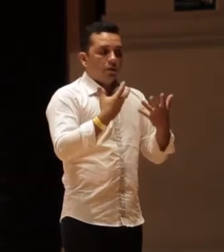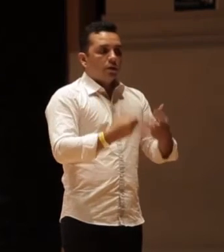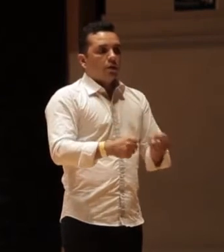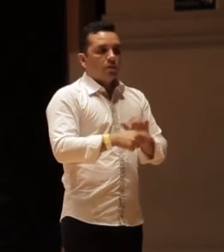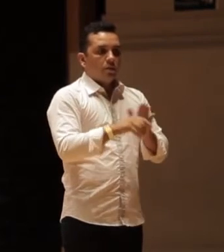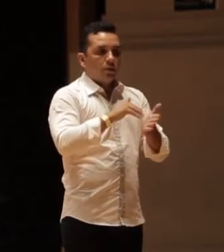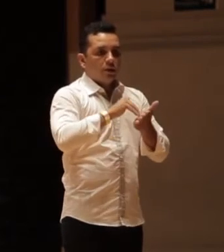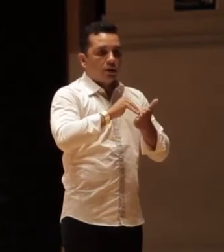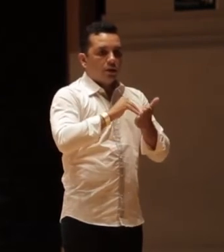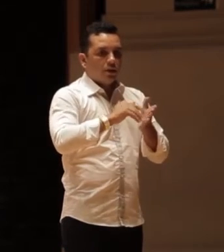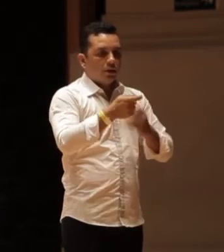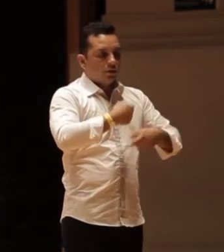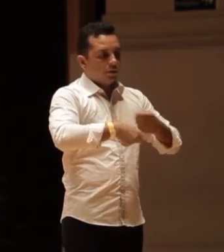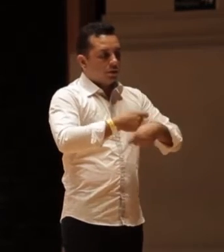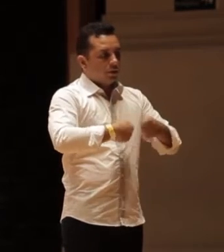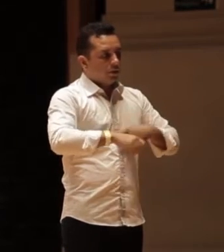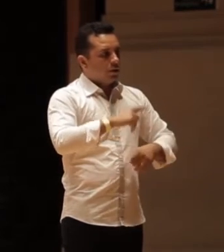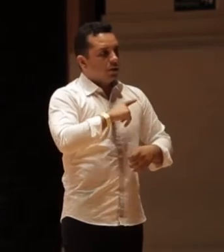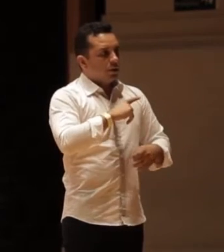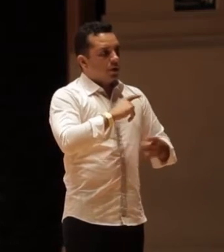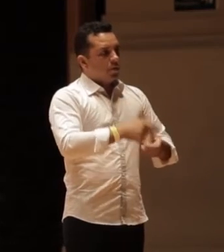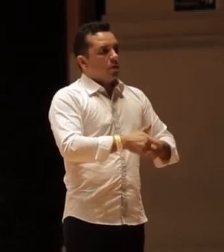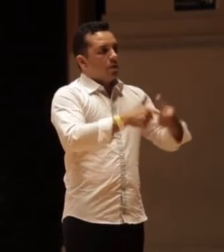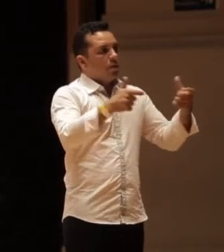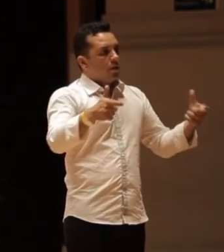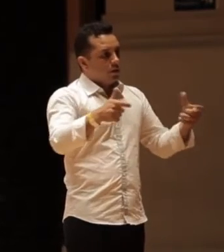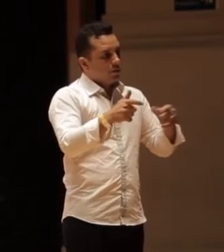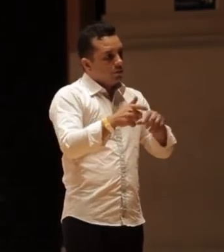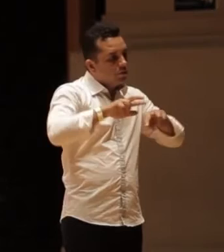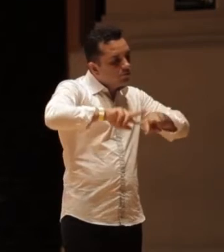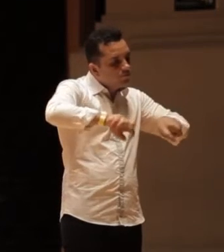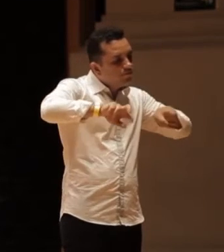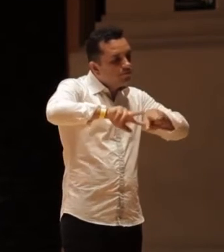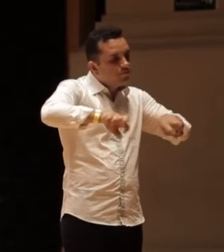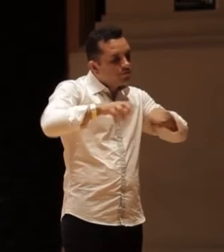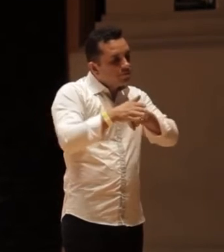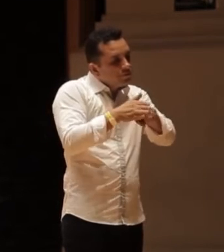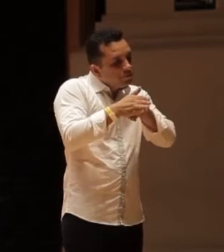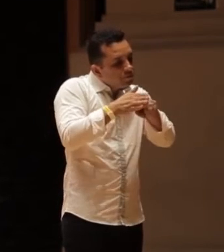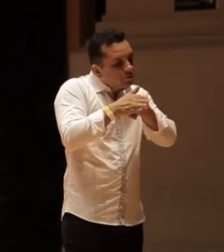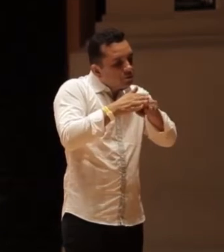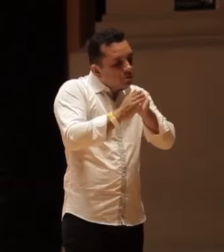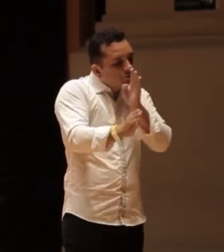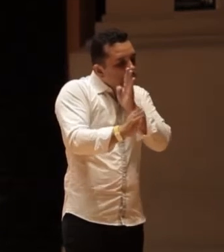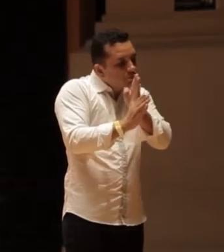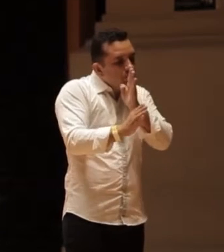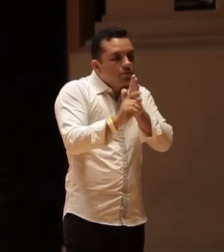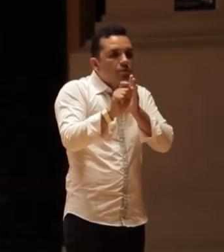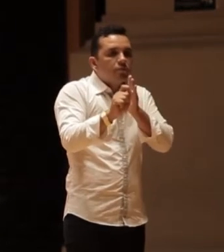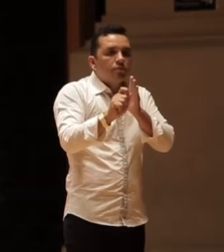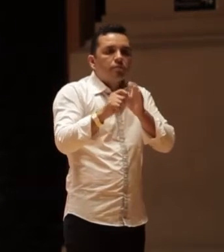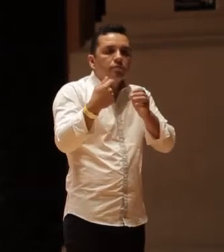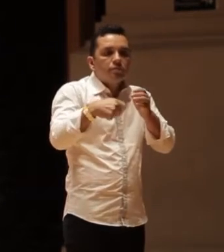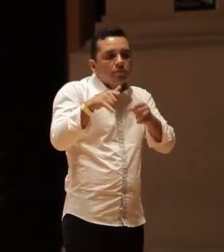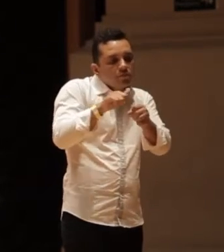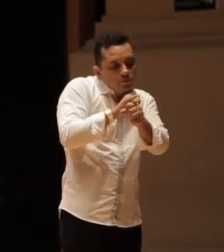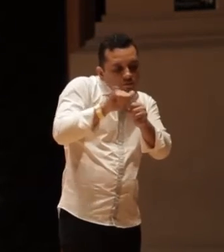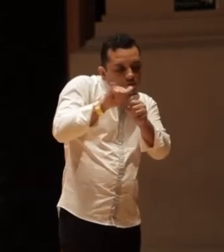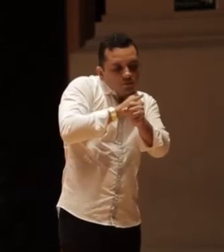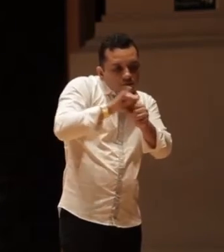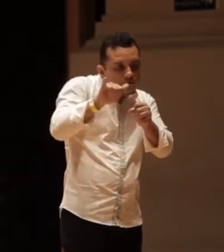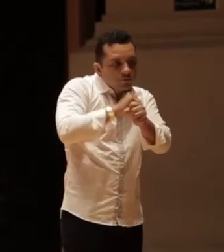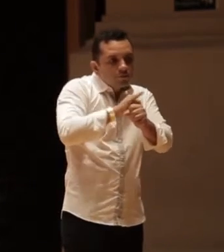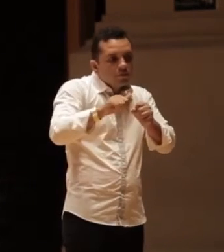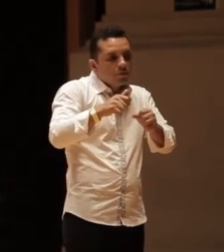é nós fizemos um amplo diagnóstico do programa e verificamos a necessidade de você aprimorar o monitoramento e avaliação então